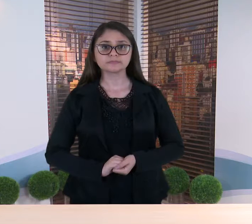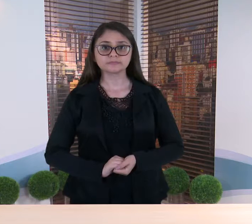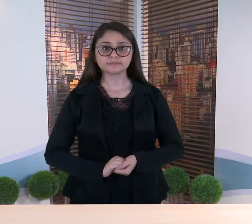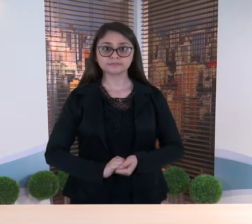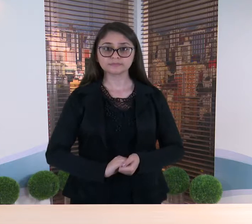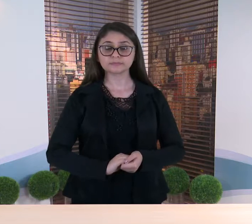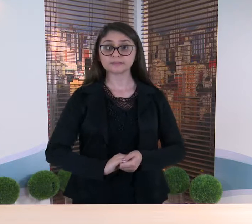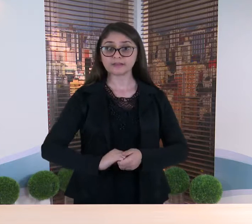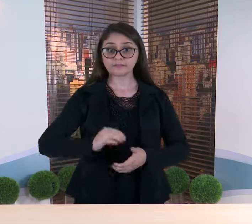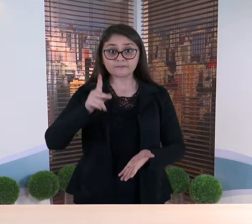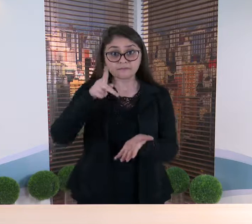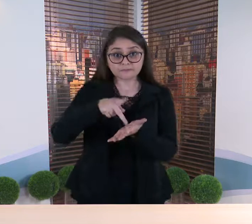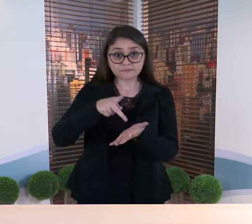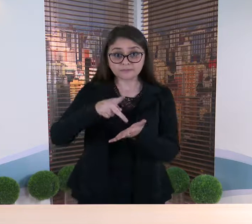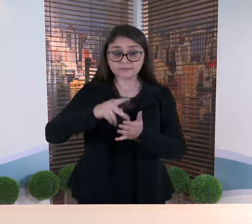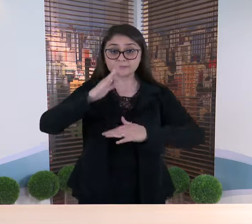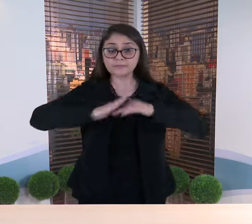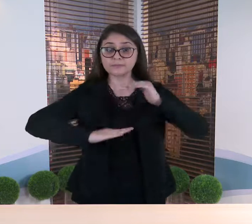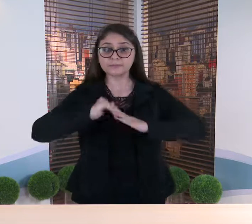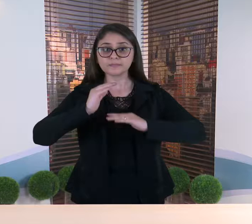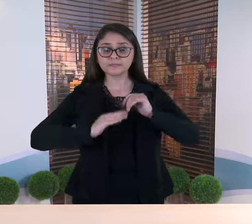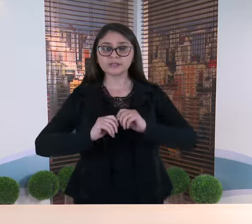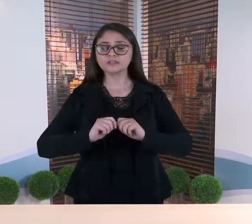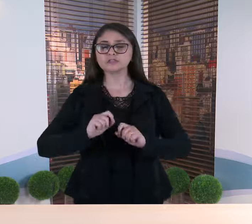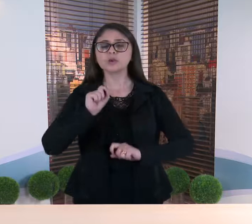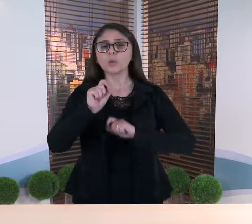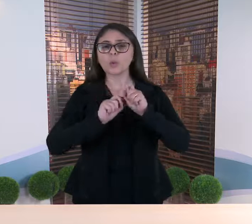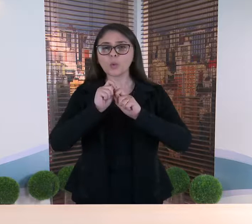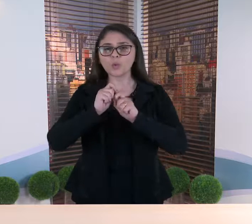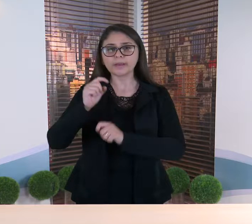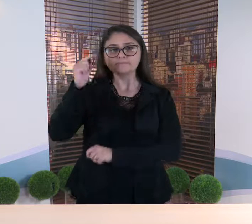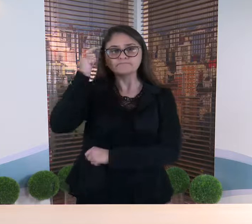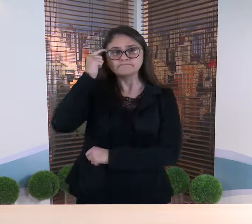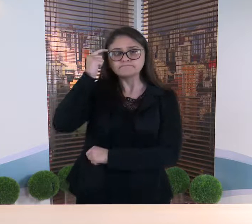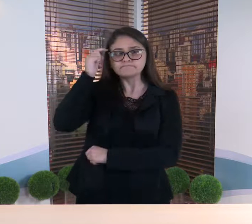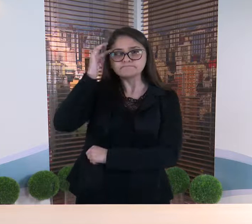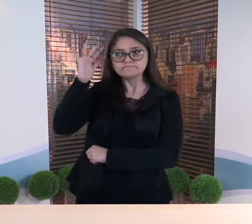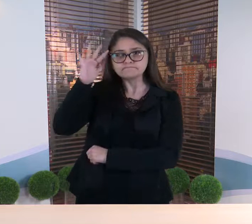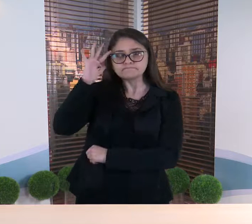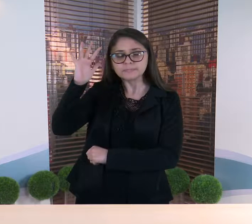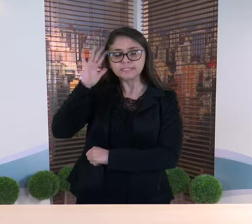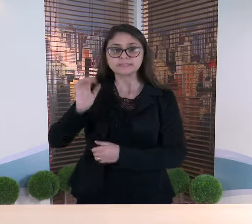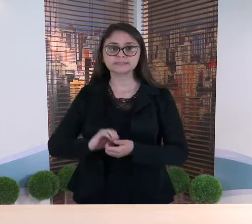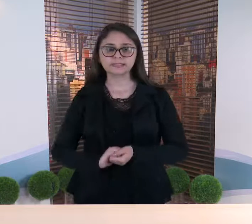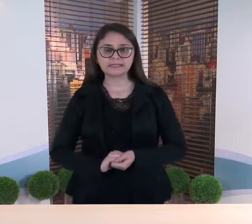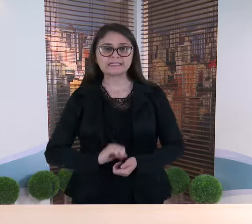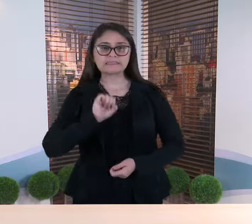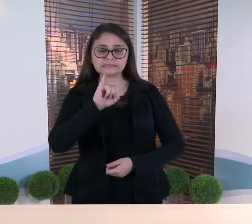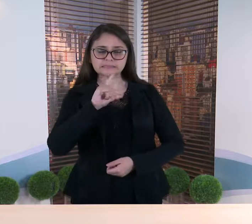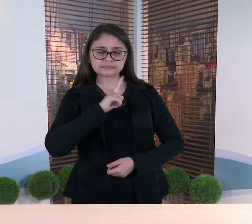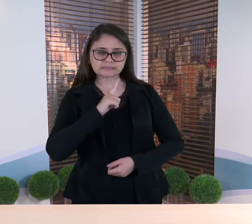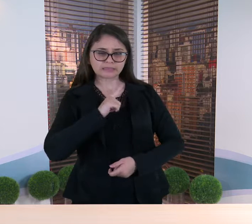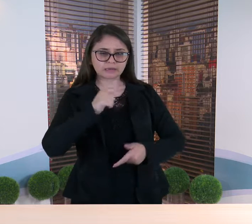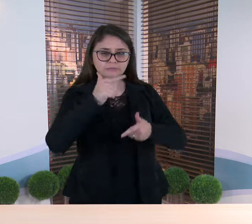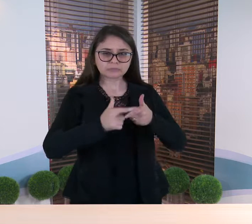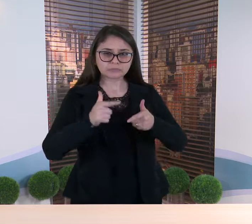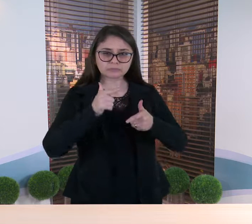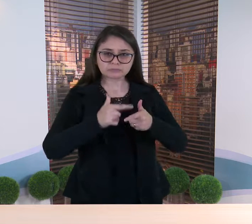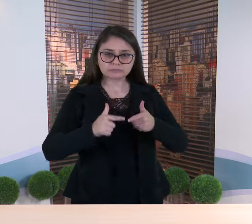leva a refletir sobre a seguinte realidade. A despeito de grandes provações que se abatem em nossa